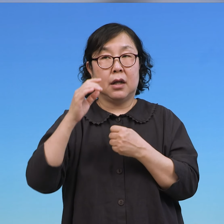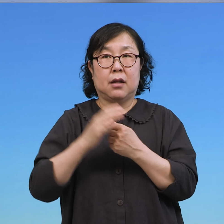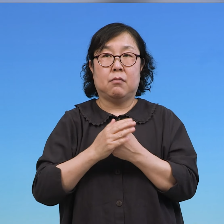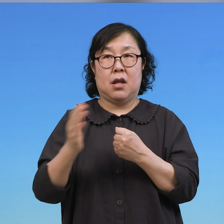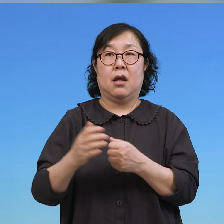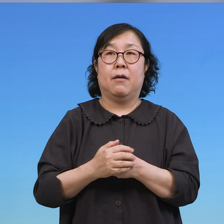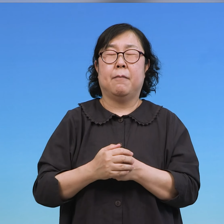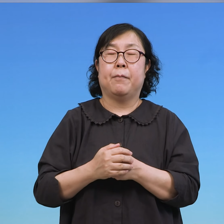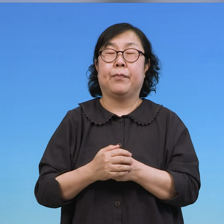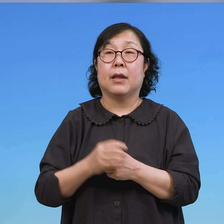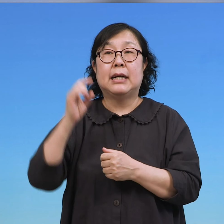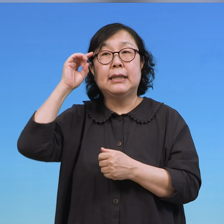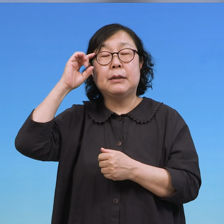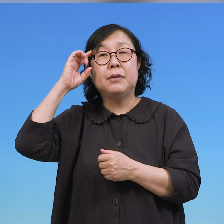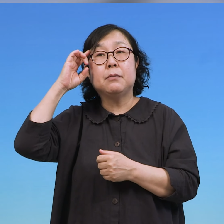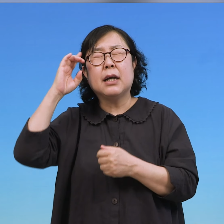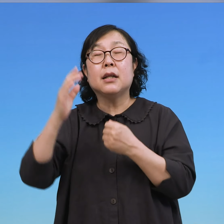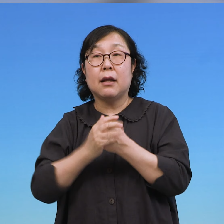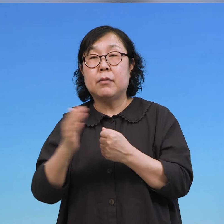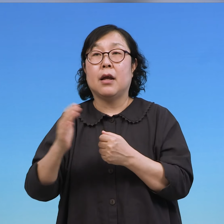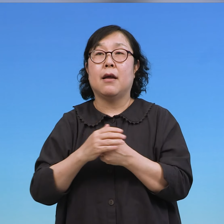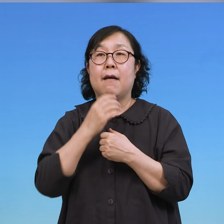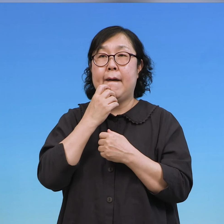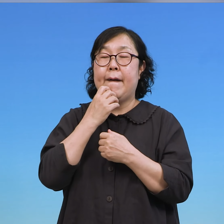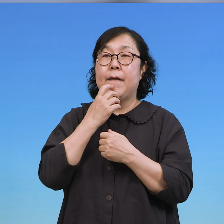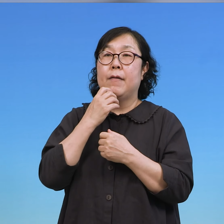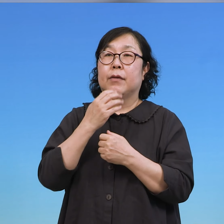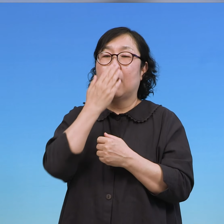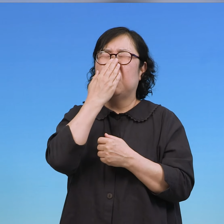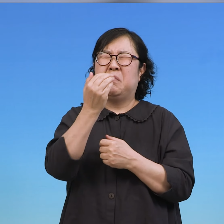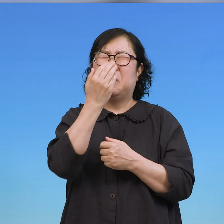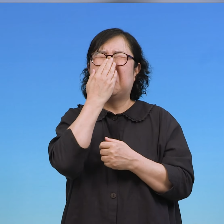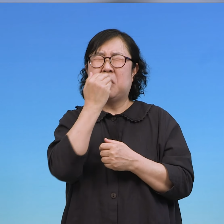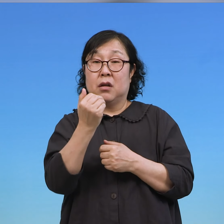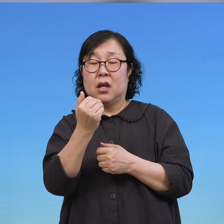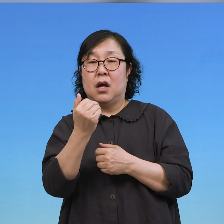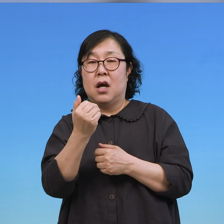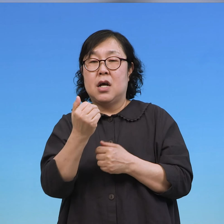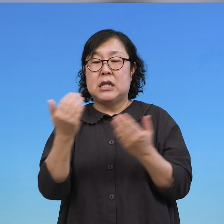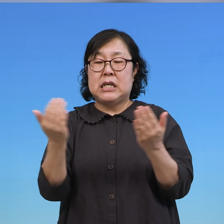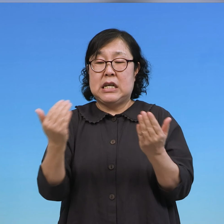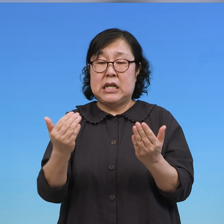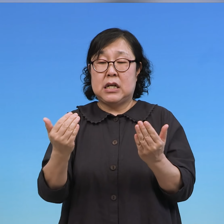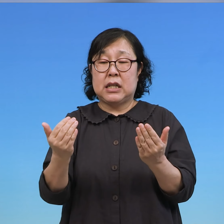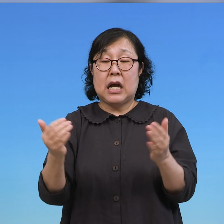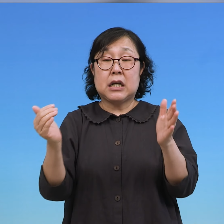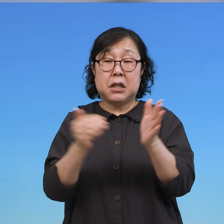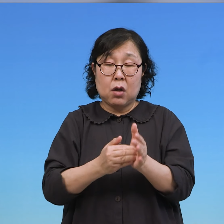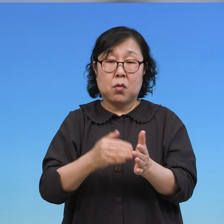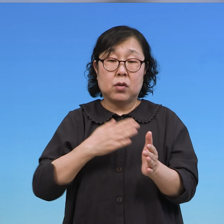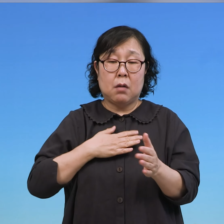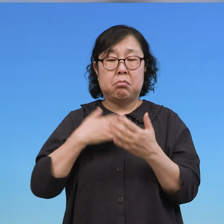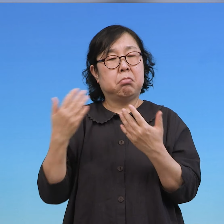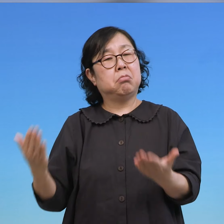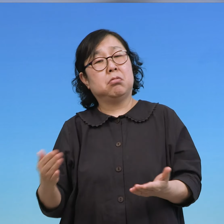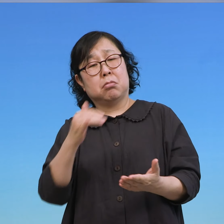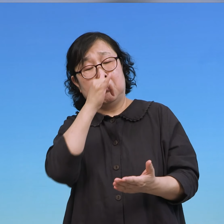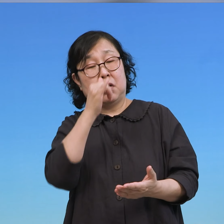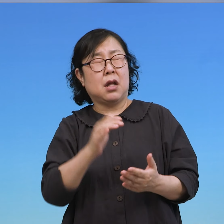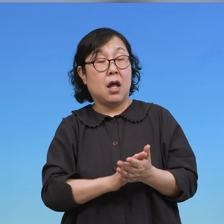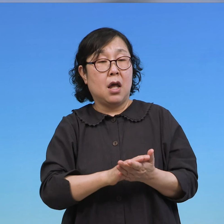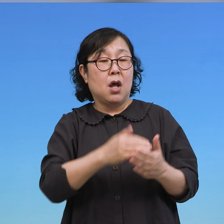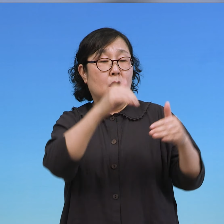말씀드리는 권태감 아닙니까? 여러분, 비록 사서고생을 해서 안 해도 되는 4절로 건너가서 울며